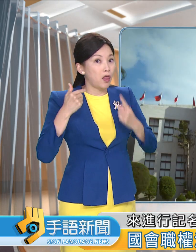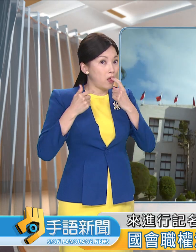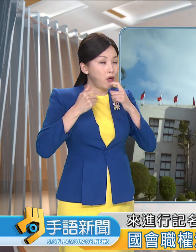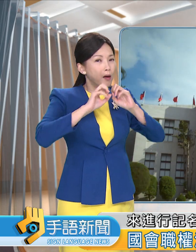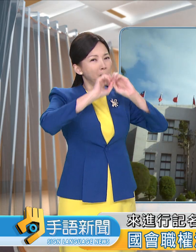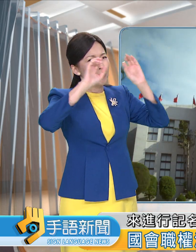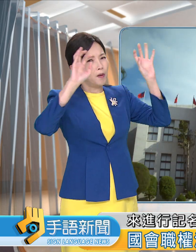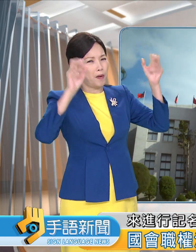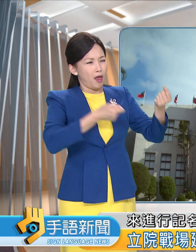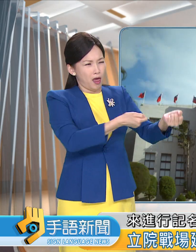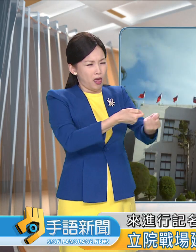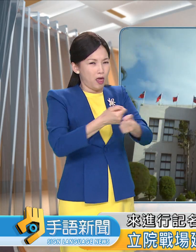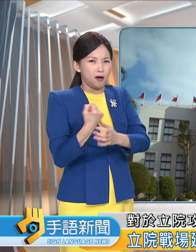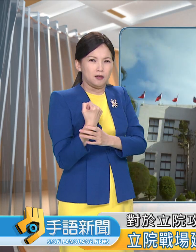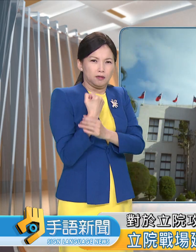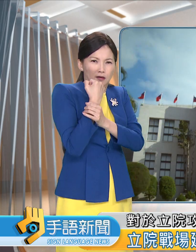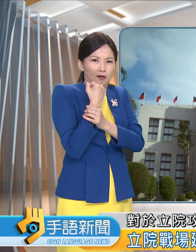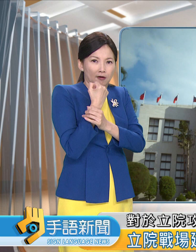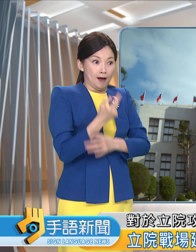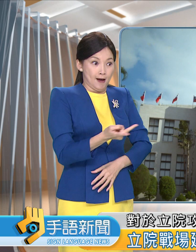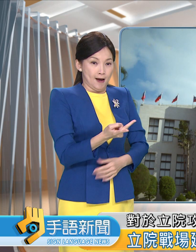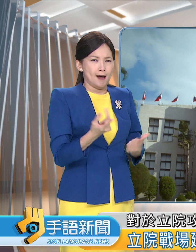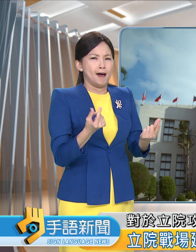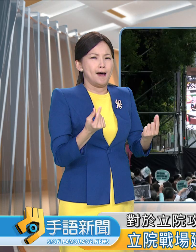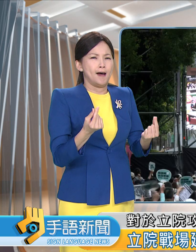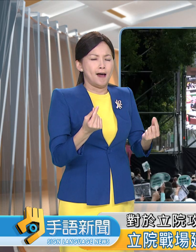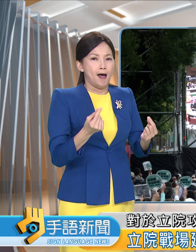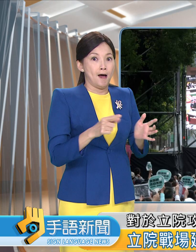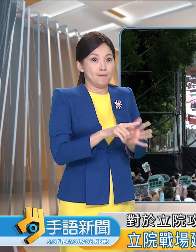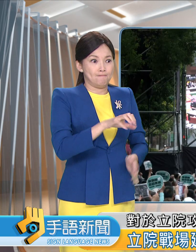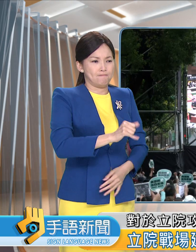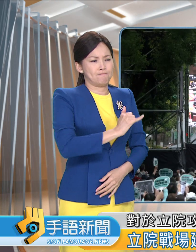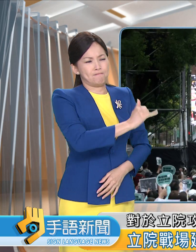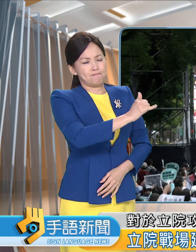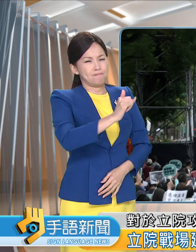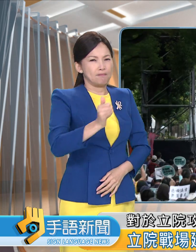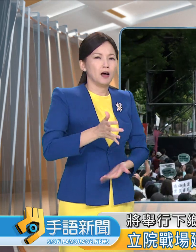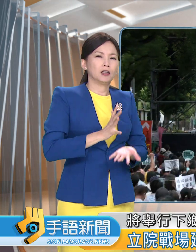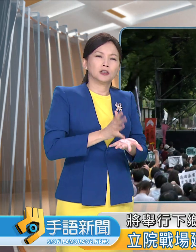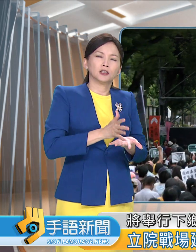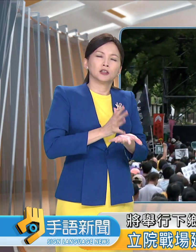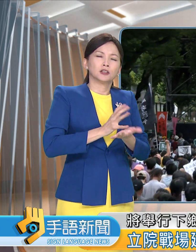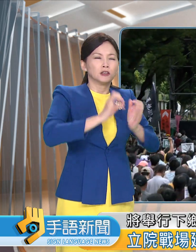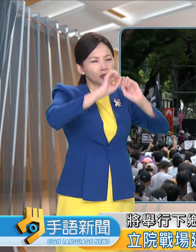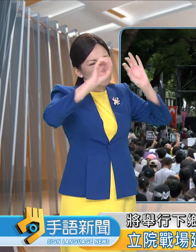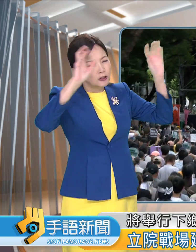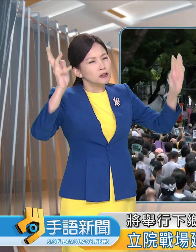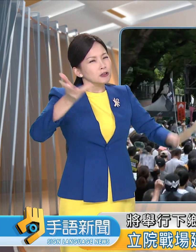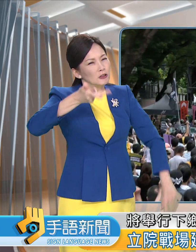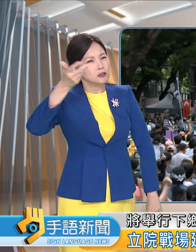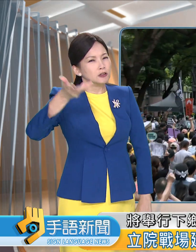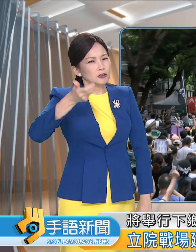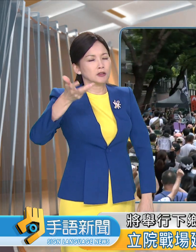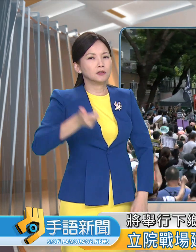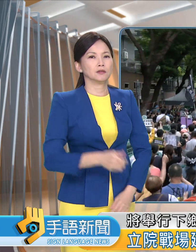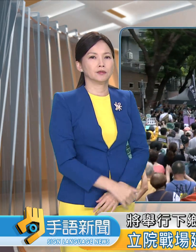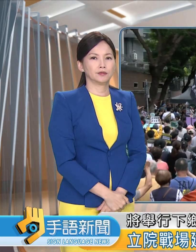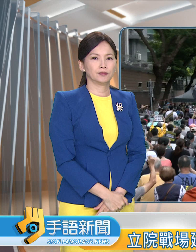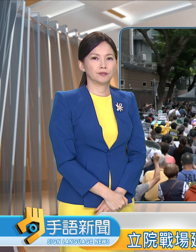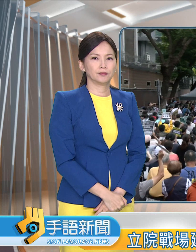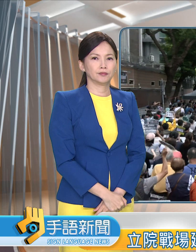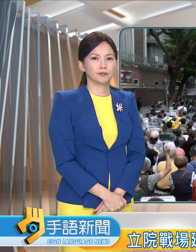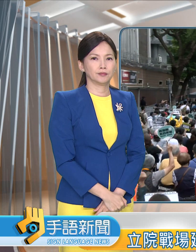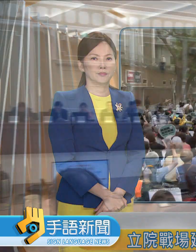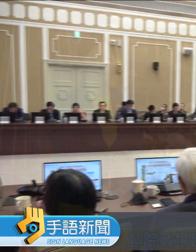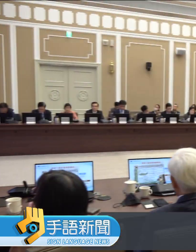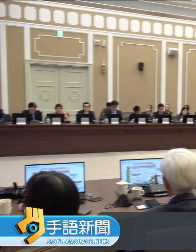决。对于立院攻防战场，蓝绿都祭出舆论战，将举行下乡宣讲。